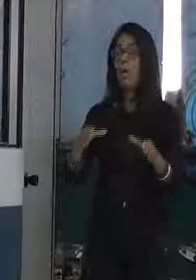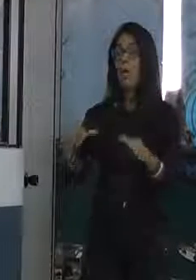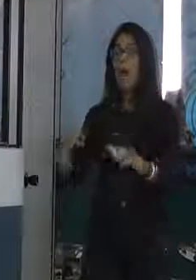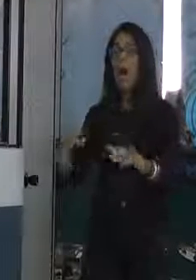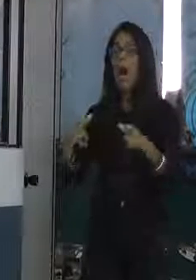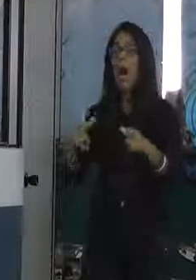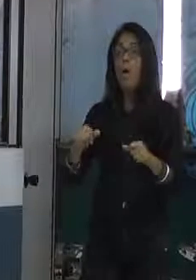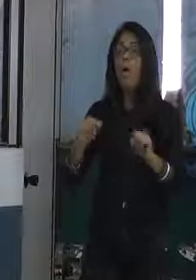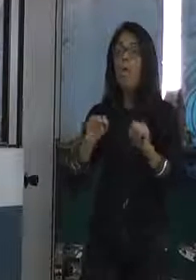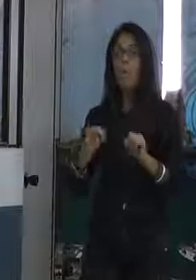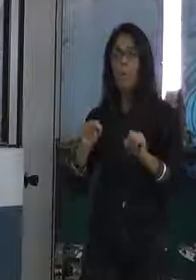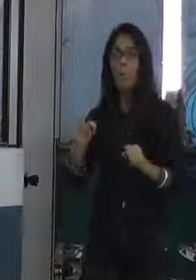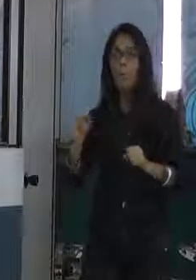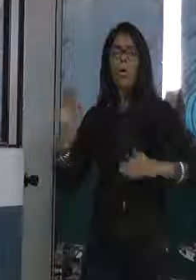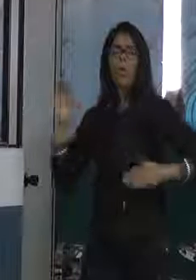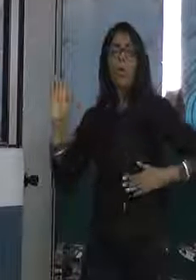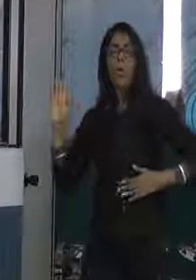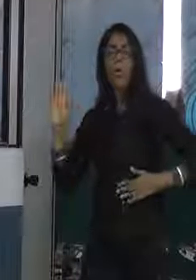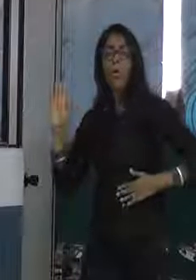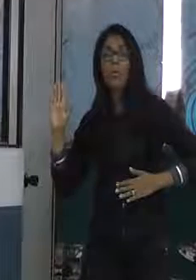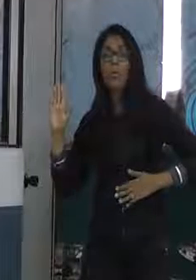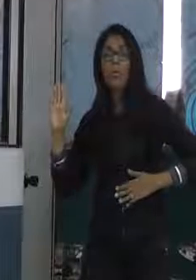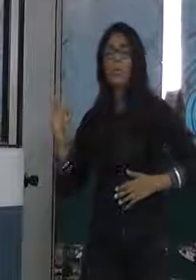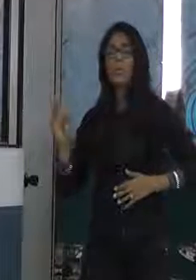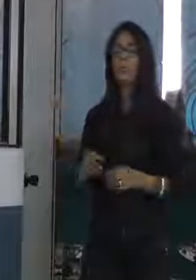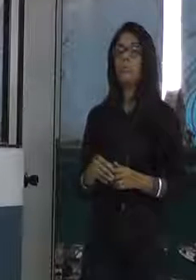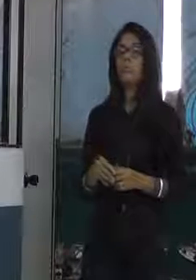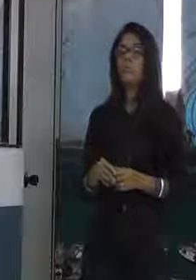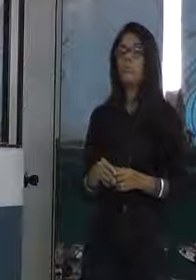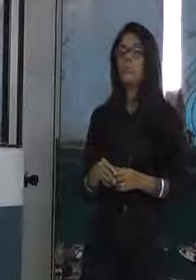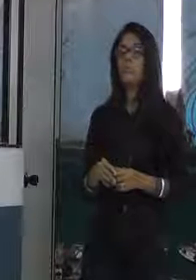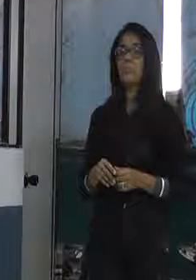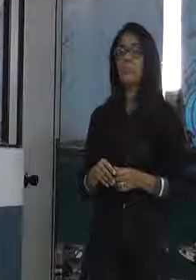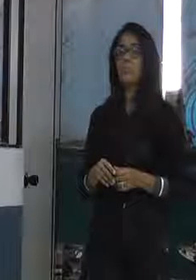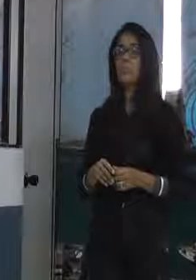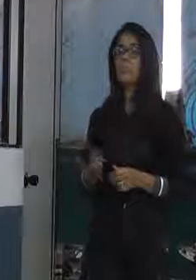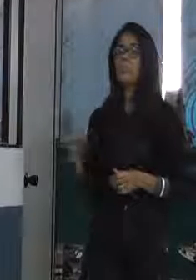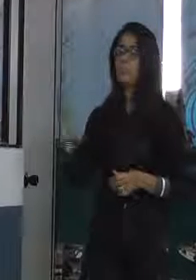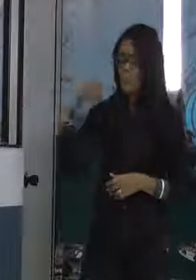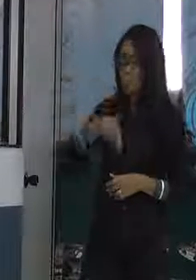que vai ganhar com isso? É a população ilhéense. Aí, muitas vezes, as pessoas pensam,